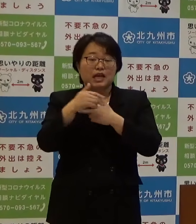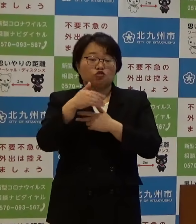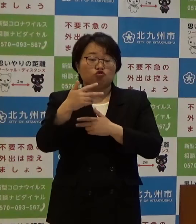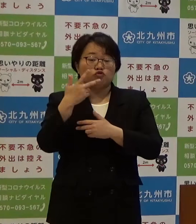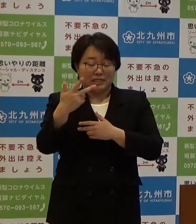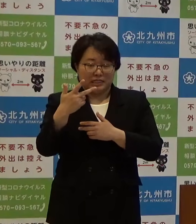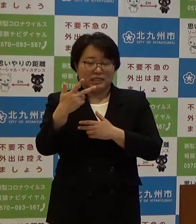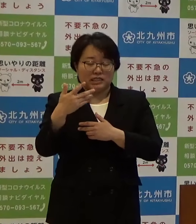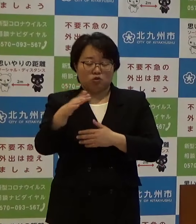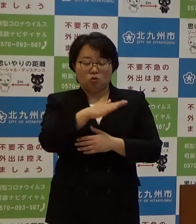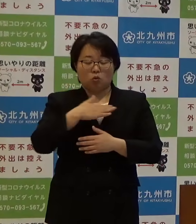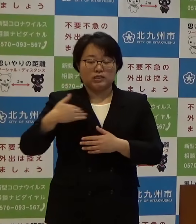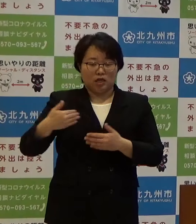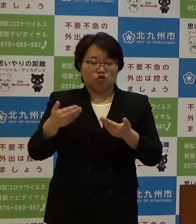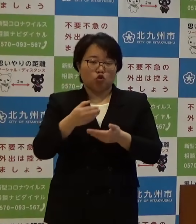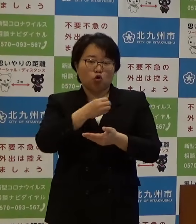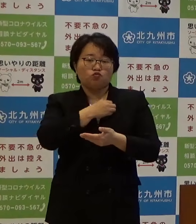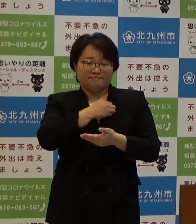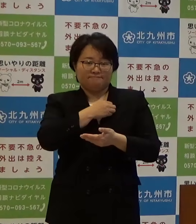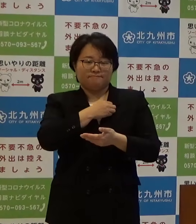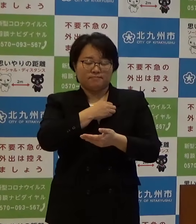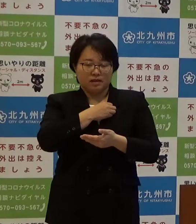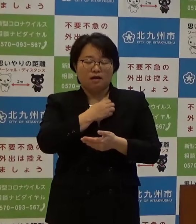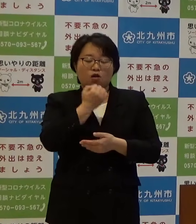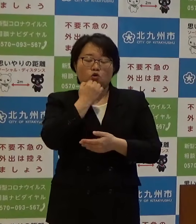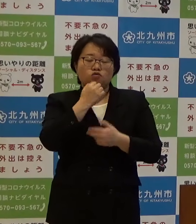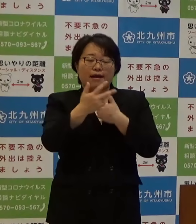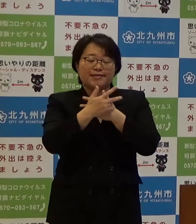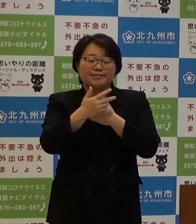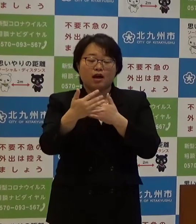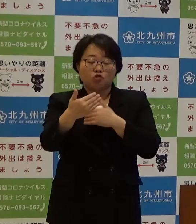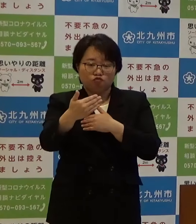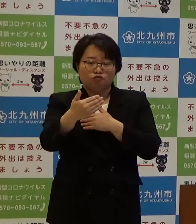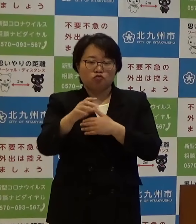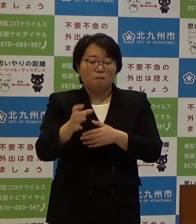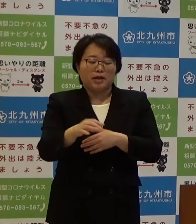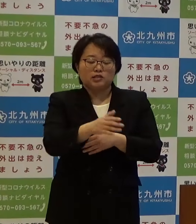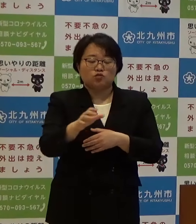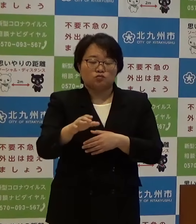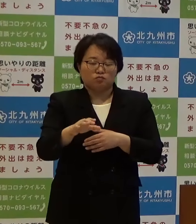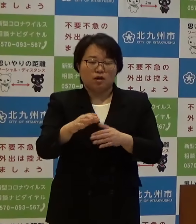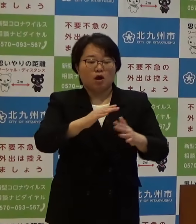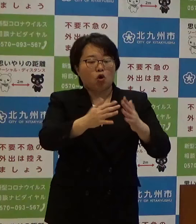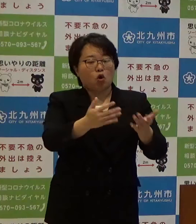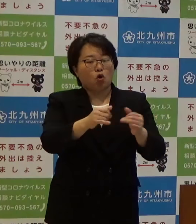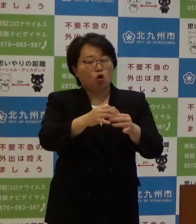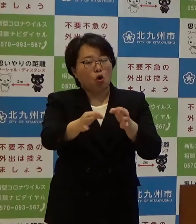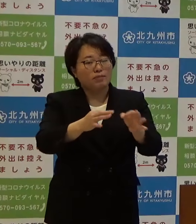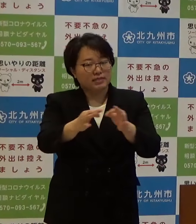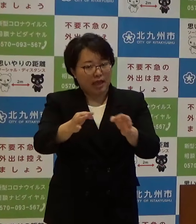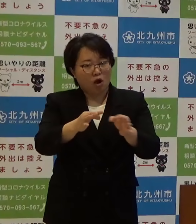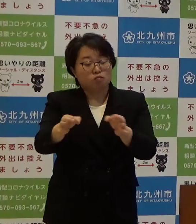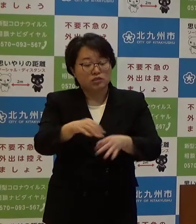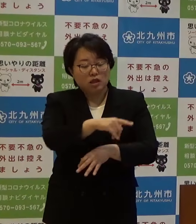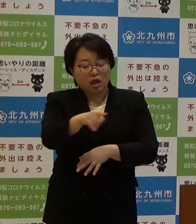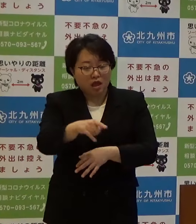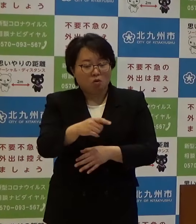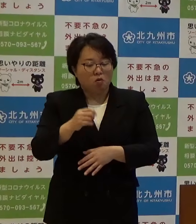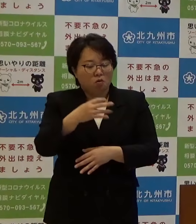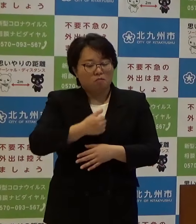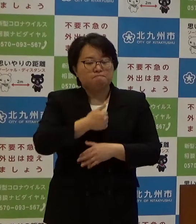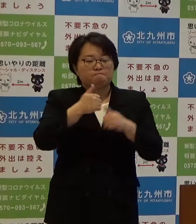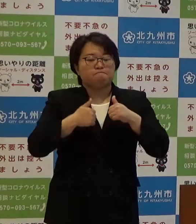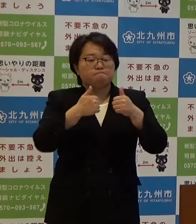の周辺をずっと回りまして、商店街の人の出の確認、それからパチンコ屋も確認しましたが、やっぱ